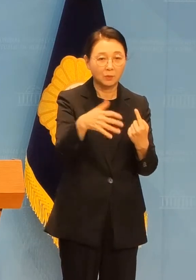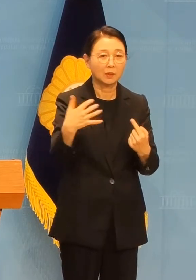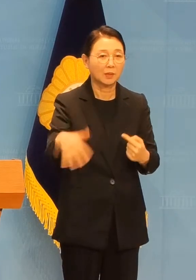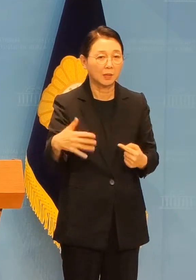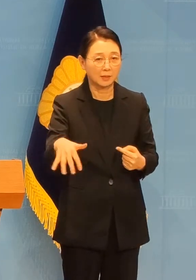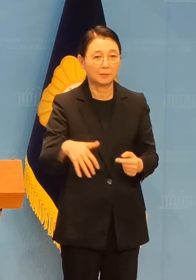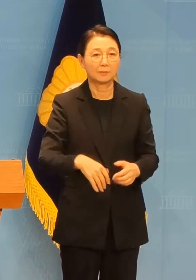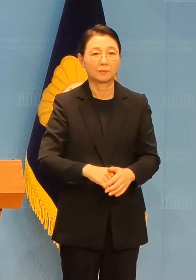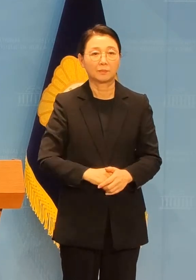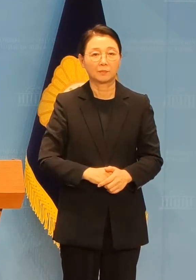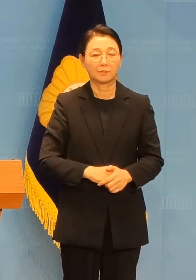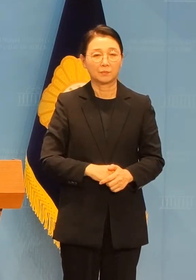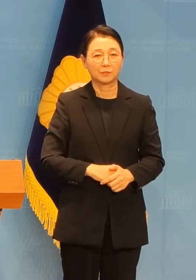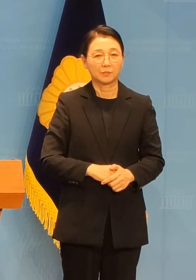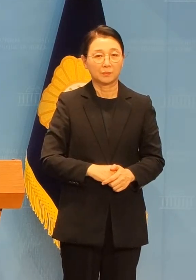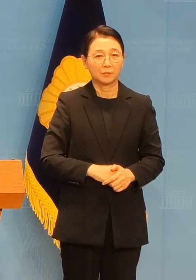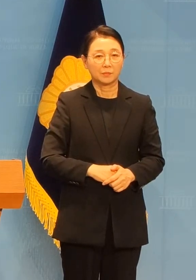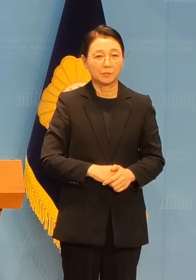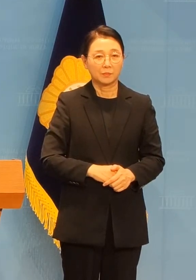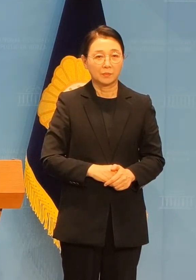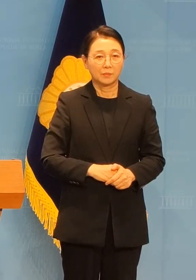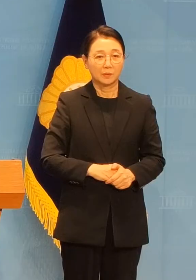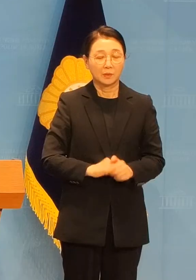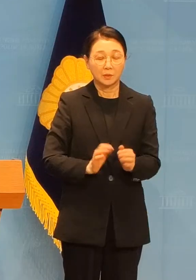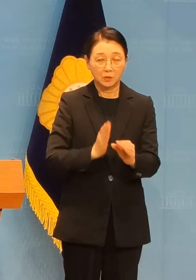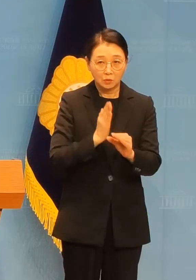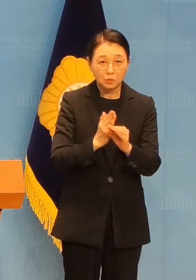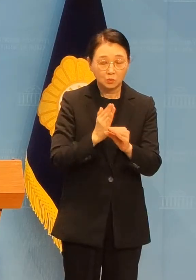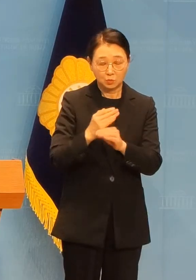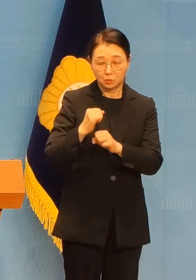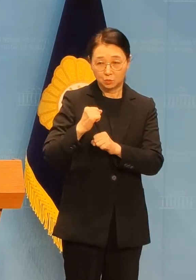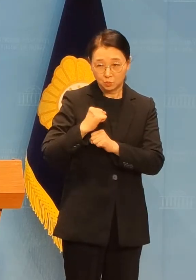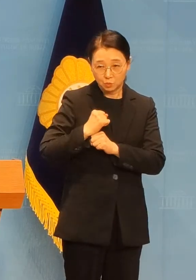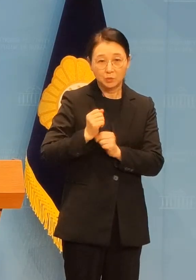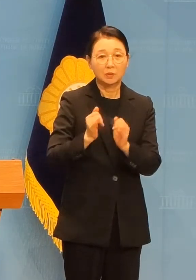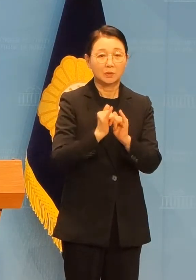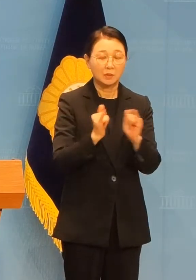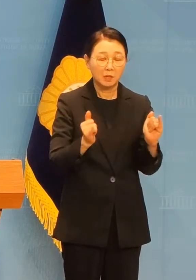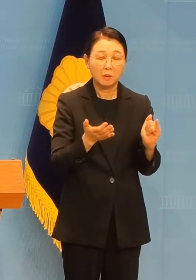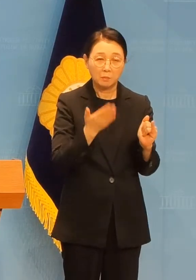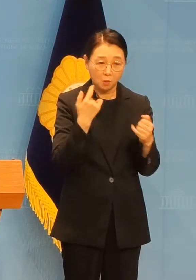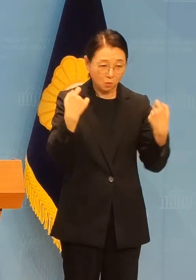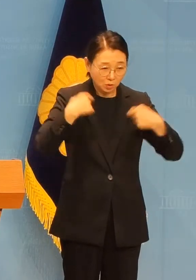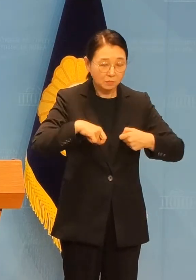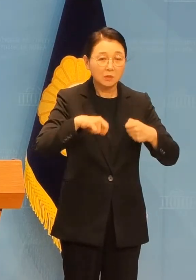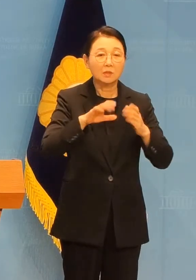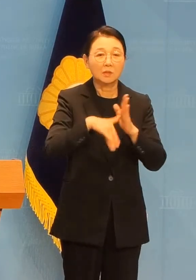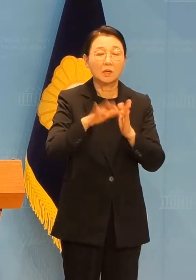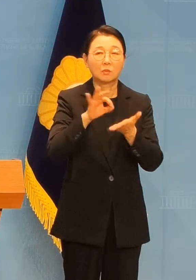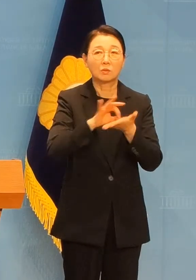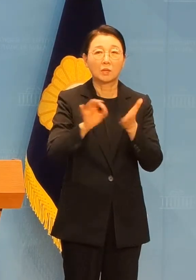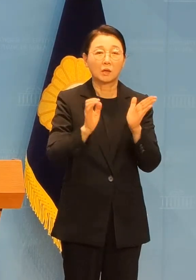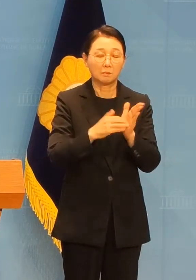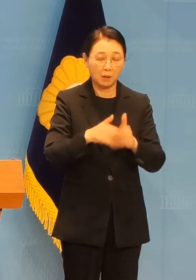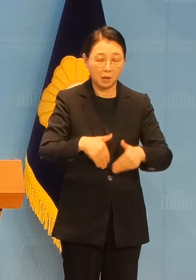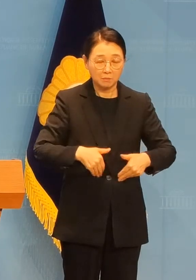사실이 확인되었습니다. 이 가운데는 군 장병들이 먹고 입는 데 쓰일 필수